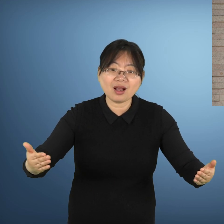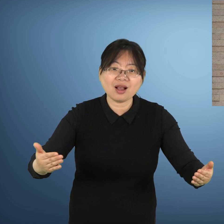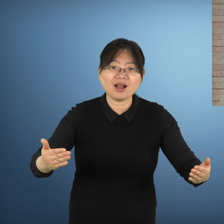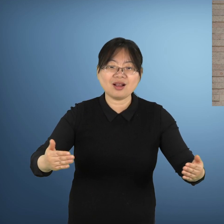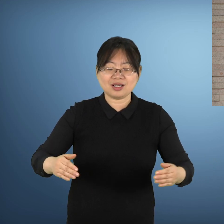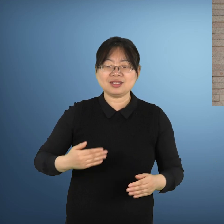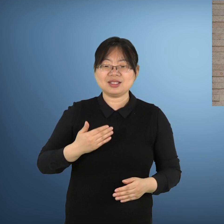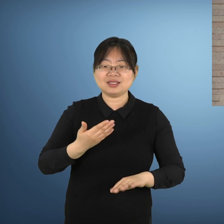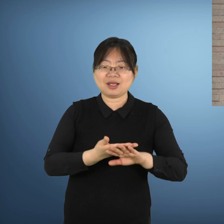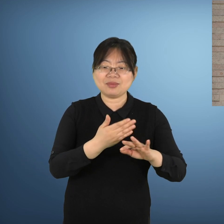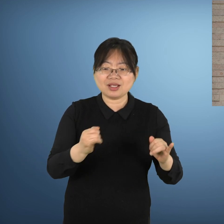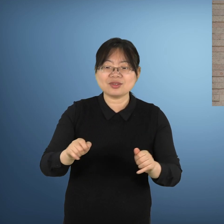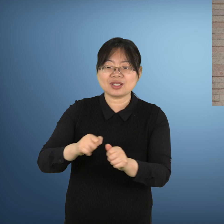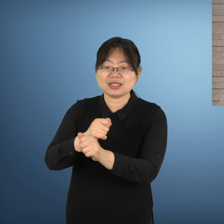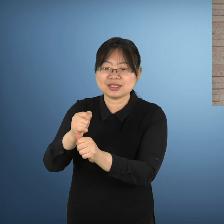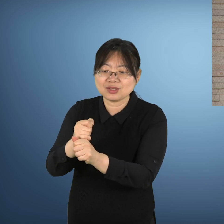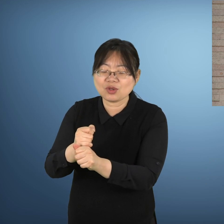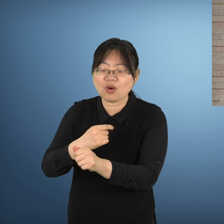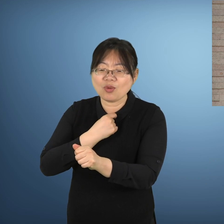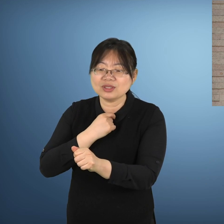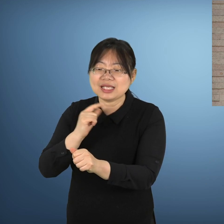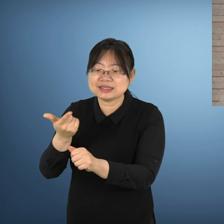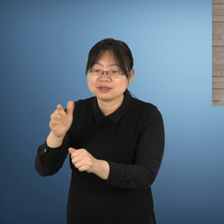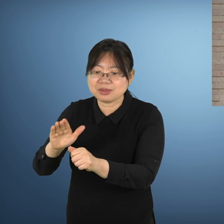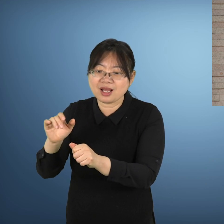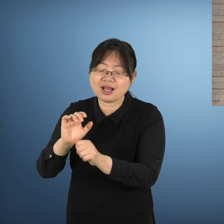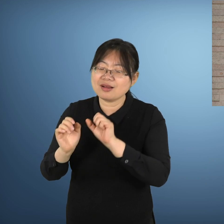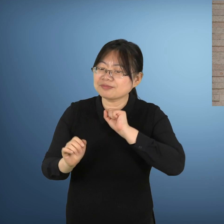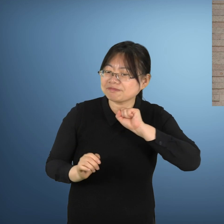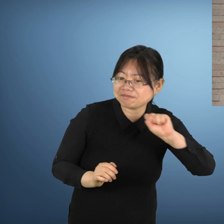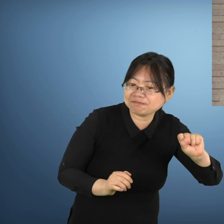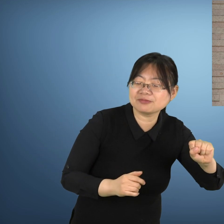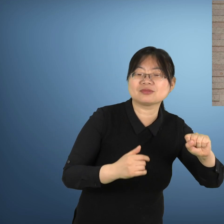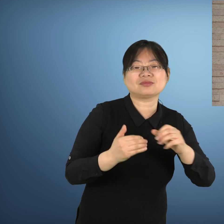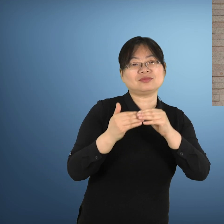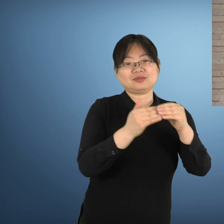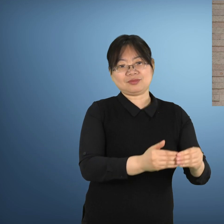내게 띠띠우고 원하지 아니하는 곳으로 데려가리라. 네.